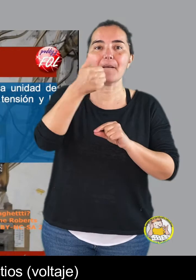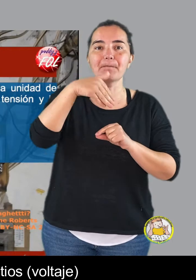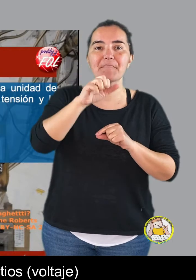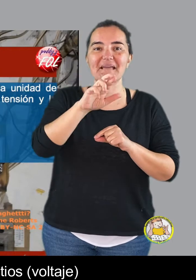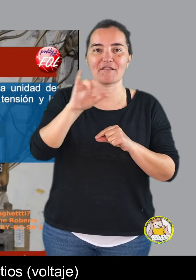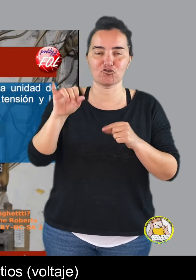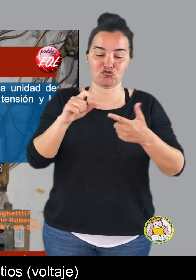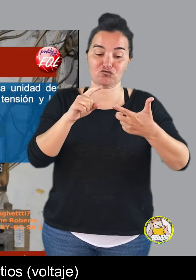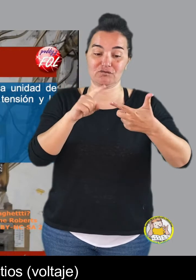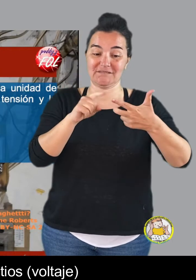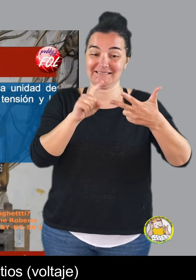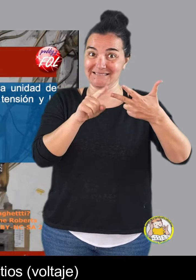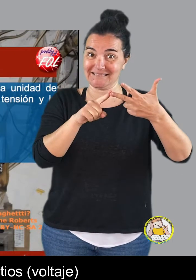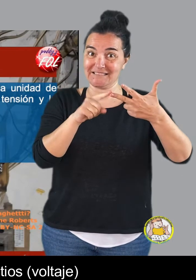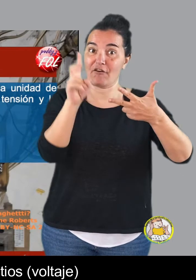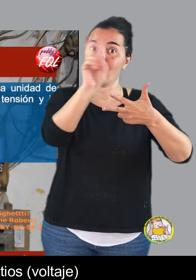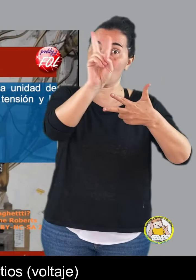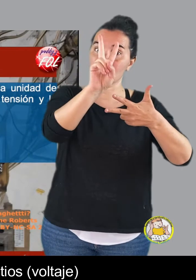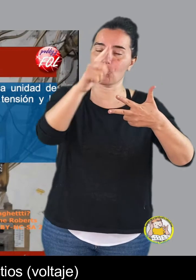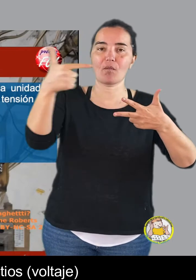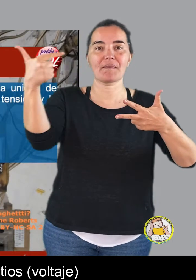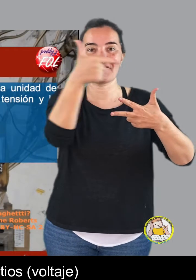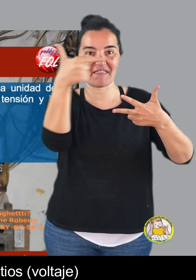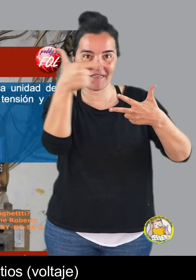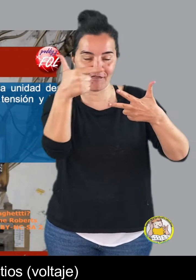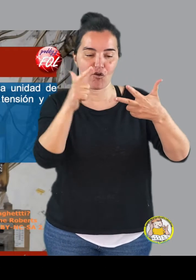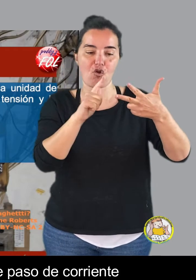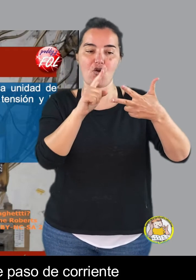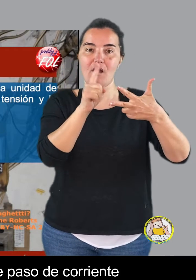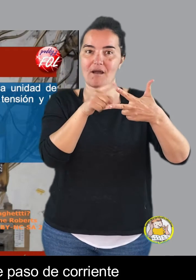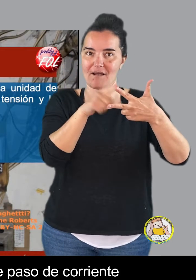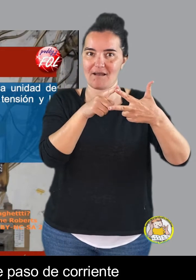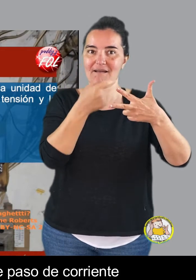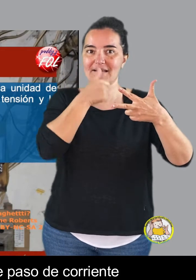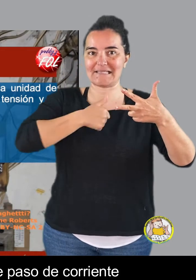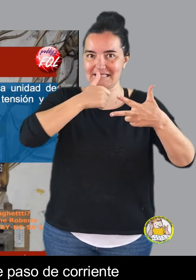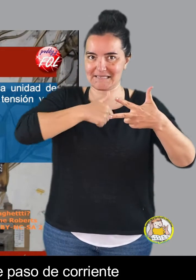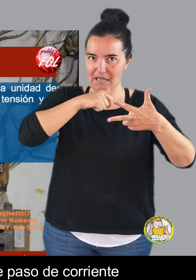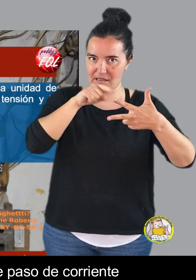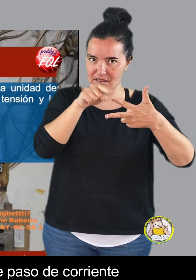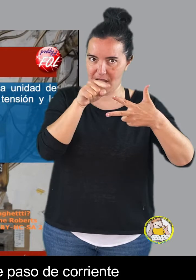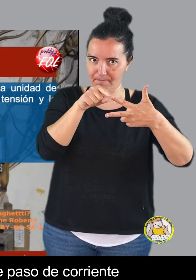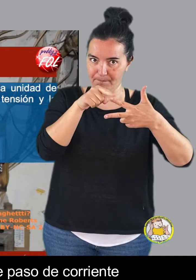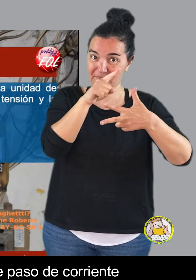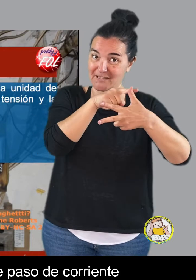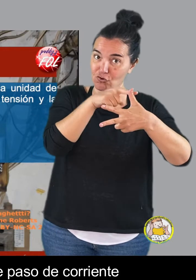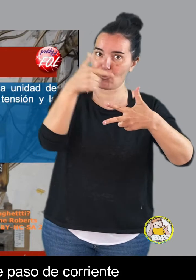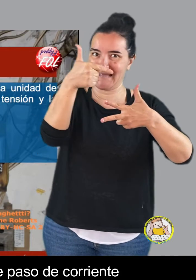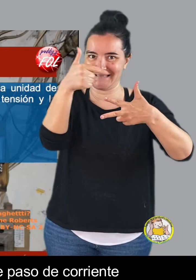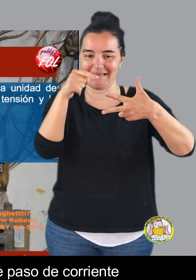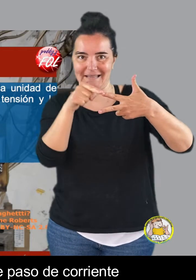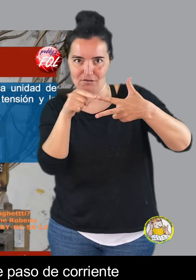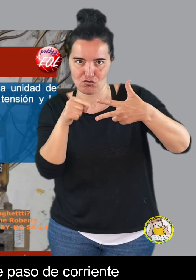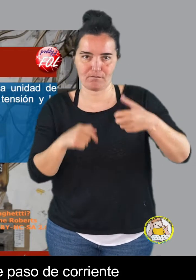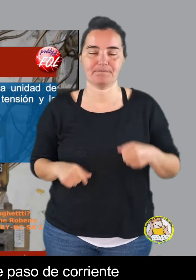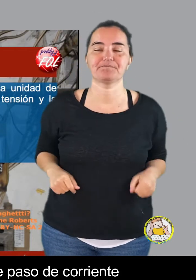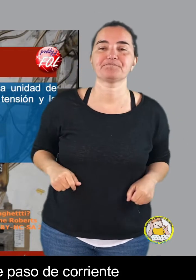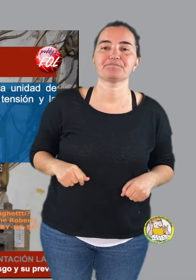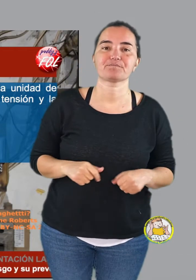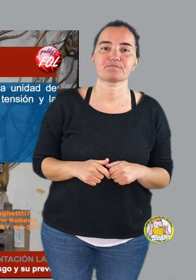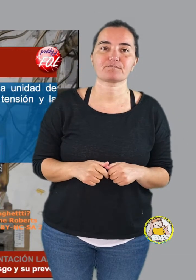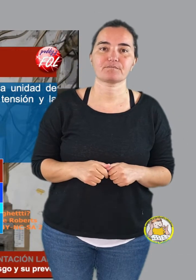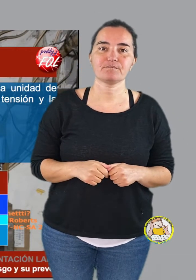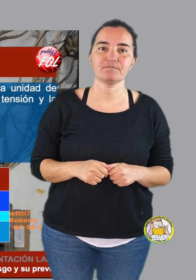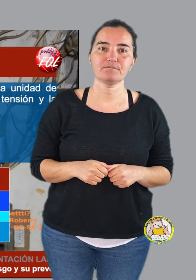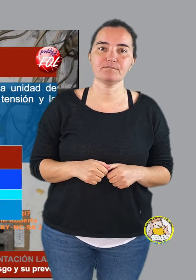amperios. Para calcularla dividimos los voltios, el voltaje, entre la resistencia que se le ofrece a ese paso de